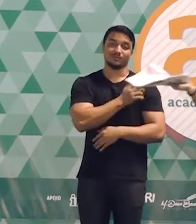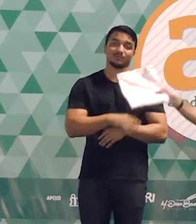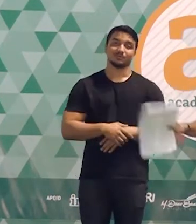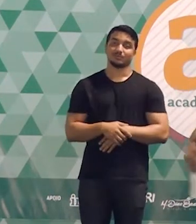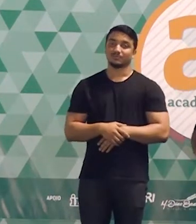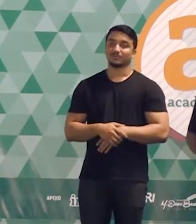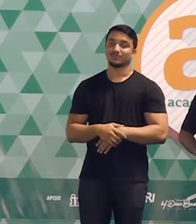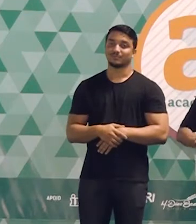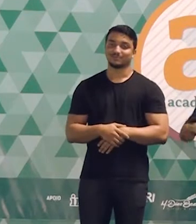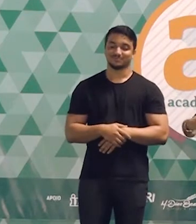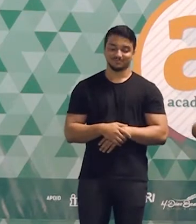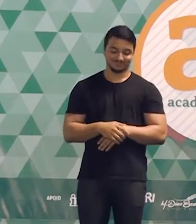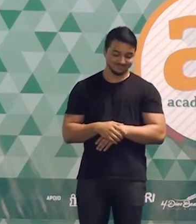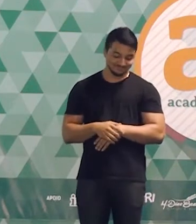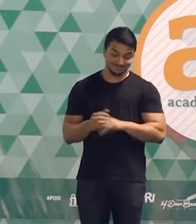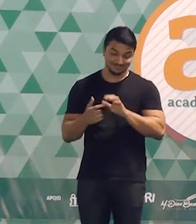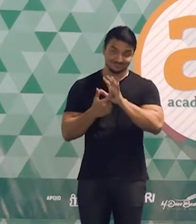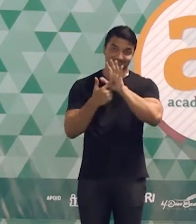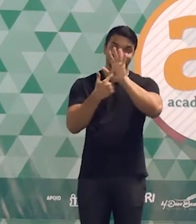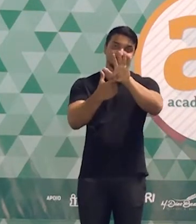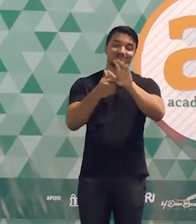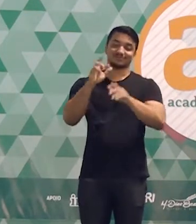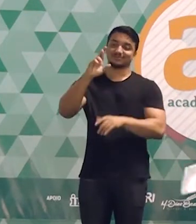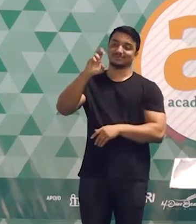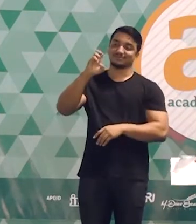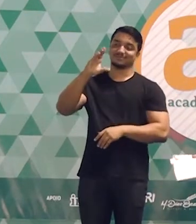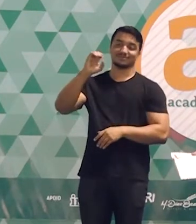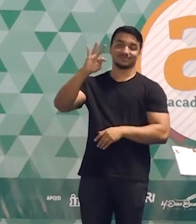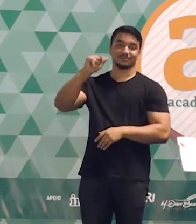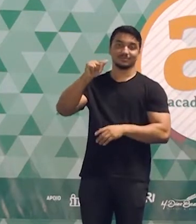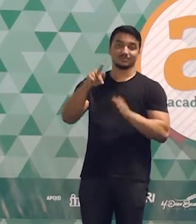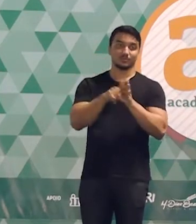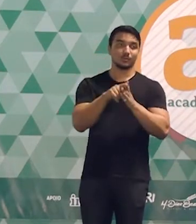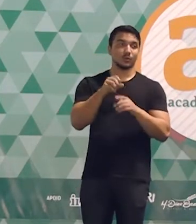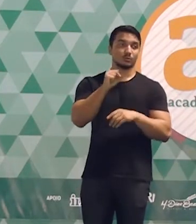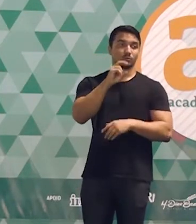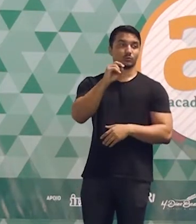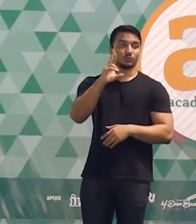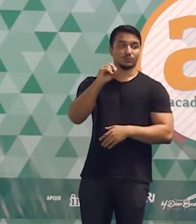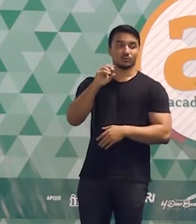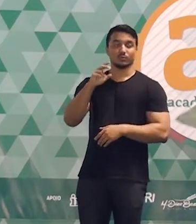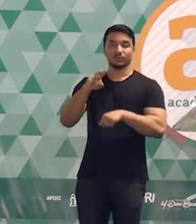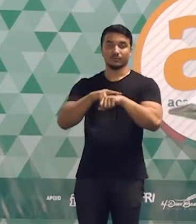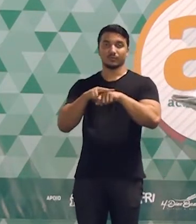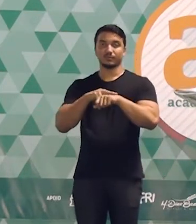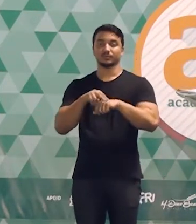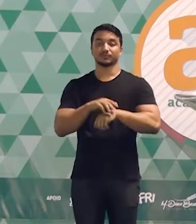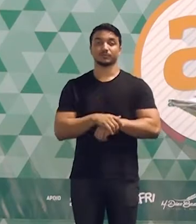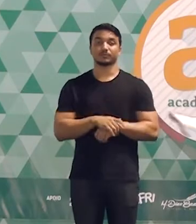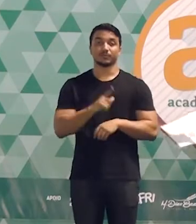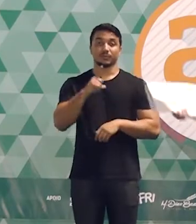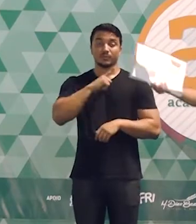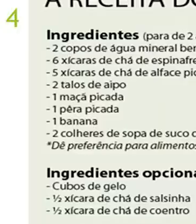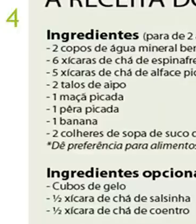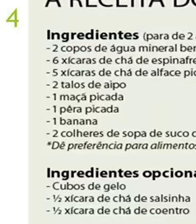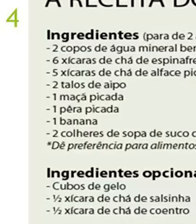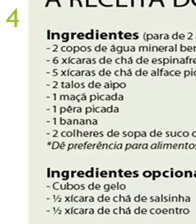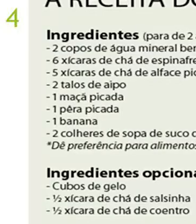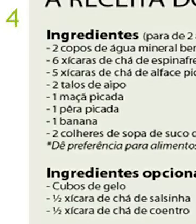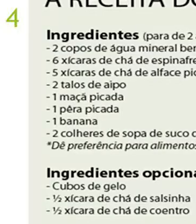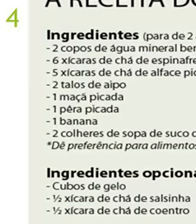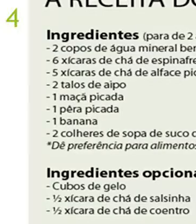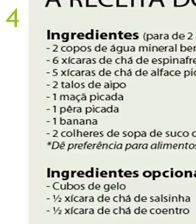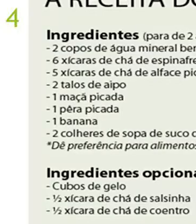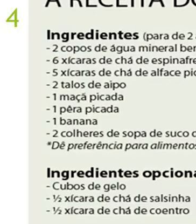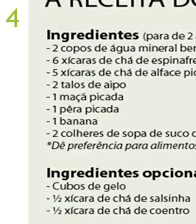Mas nós temos aqui a receita do suco verde, tá? Depois você vem aqui argumentar. E aí tá aí a receita, pega